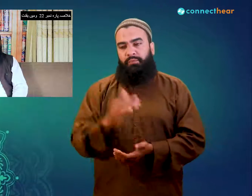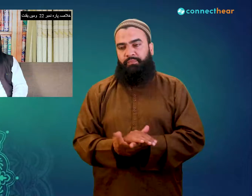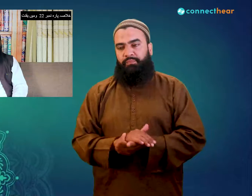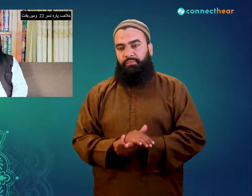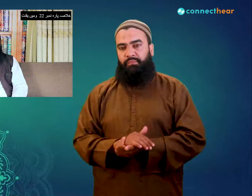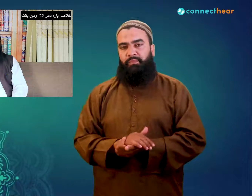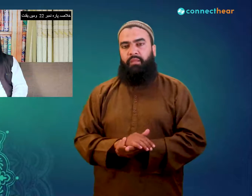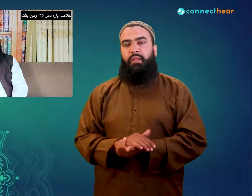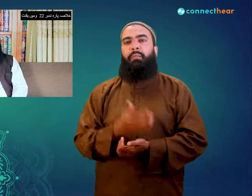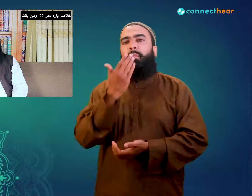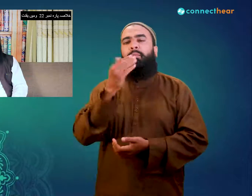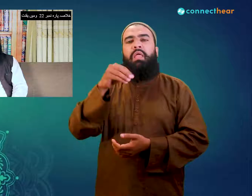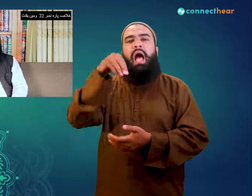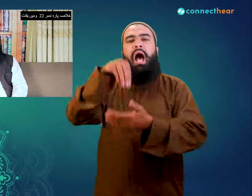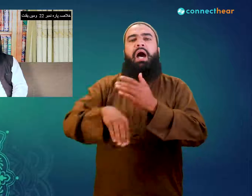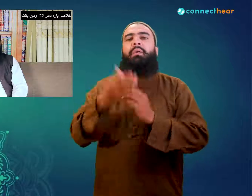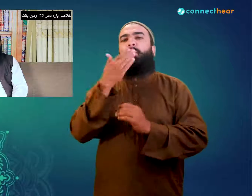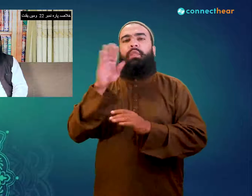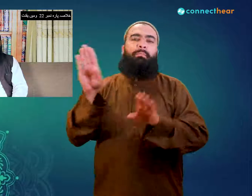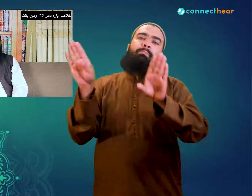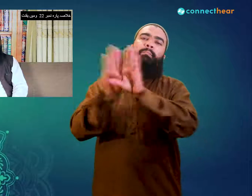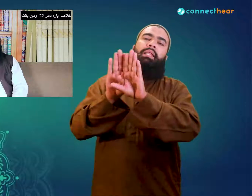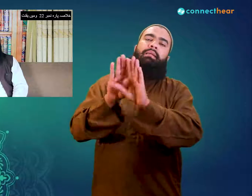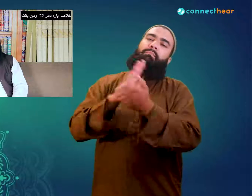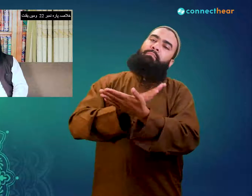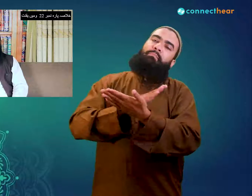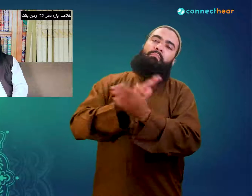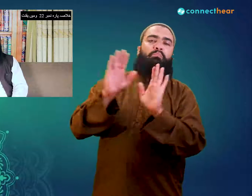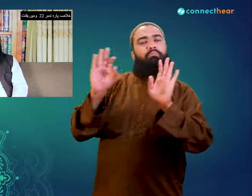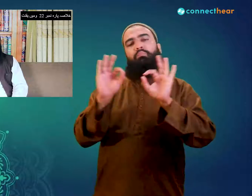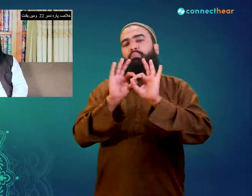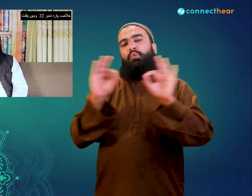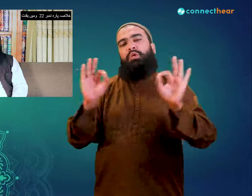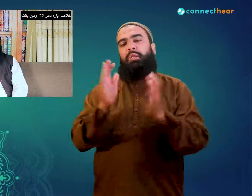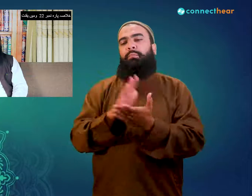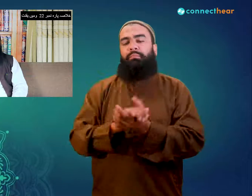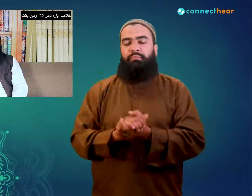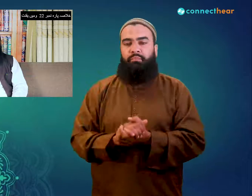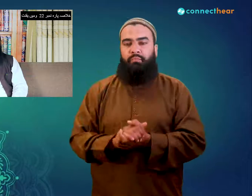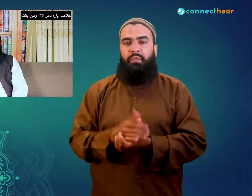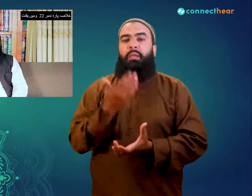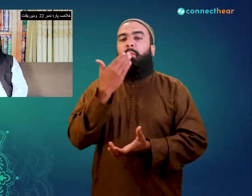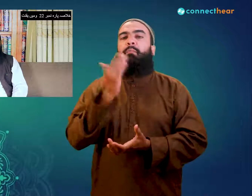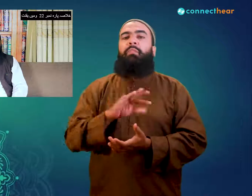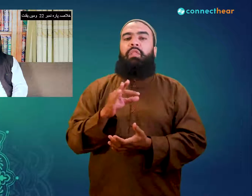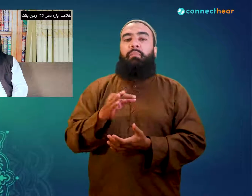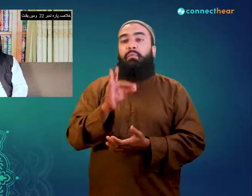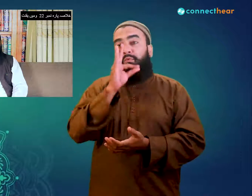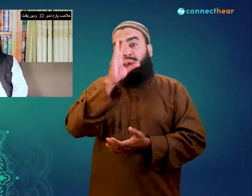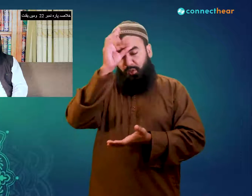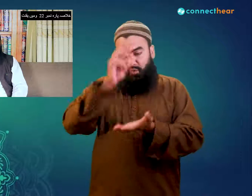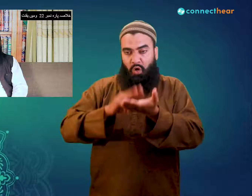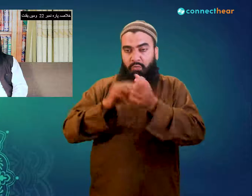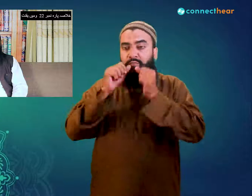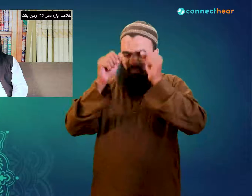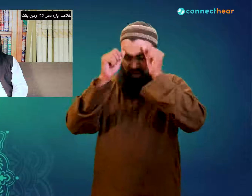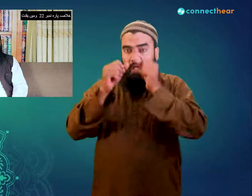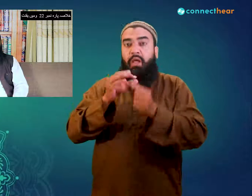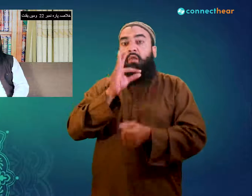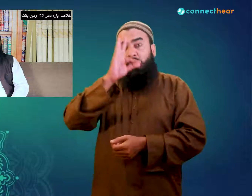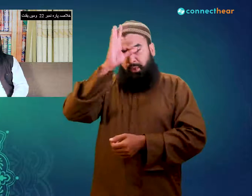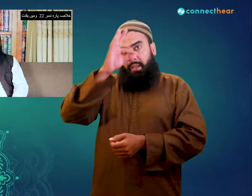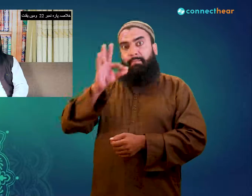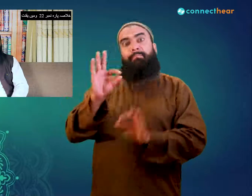ہوں۔ اور خاتم کا معنی ایک تکمیل کا بھی کیا گیا کہ نبوت یہاں آپ صلی اللہ علیہ وسلم کی ذات بابرکات